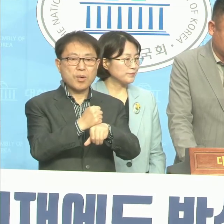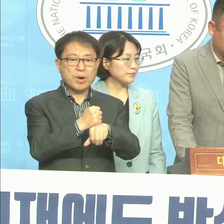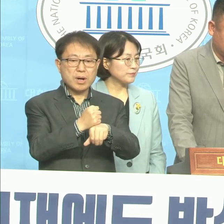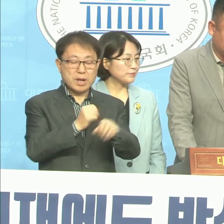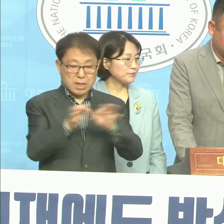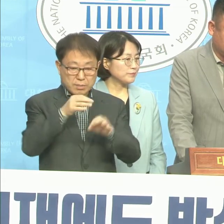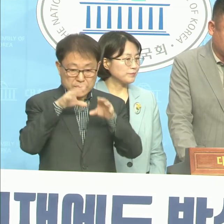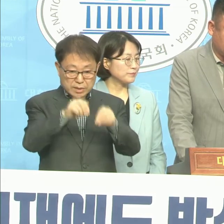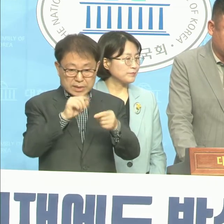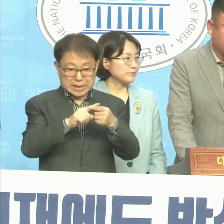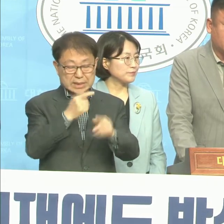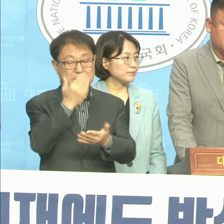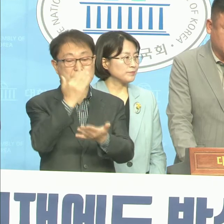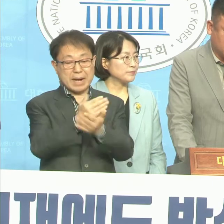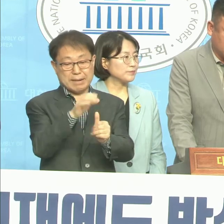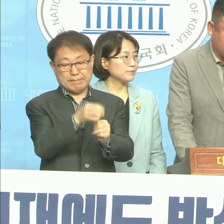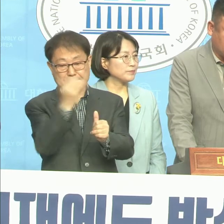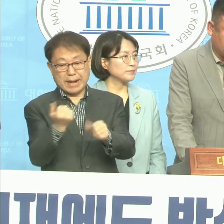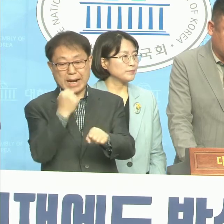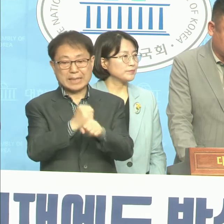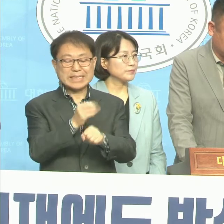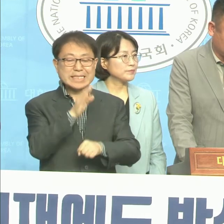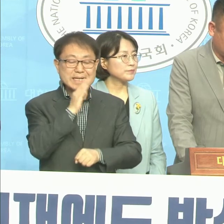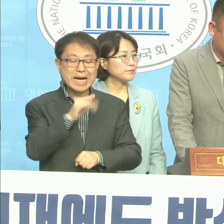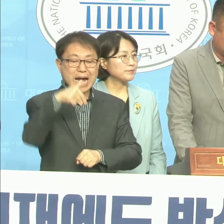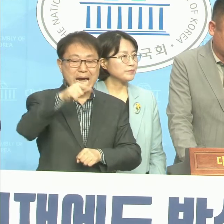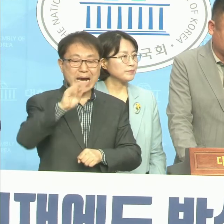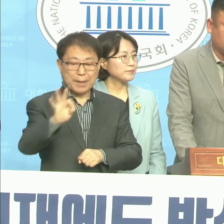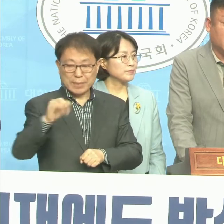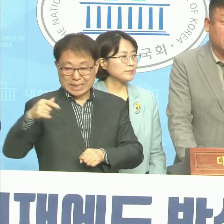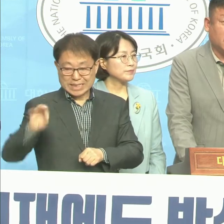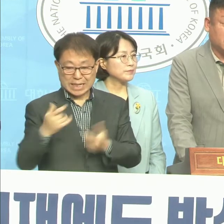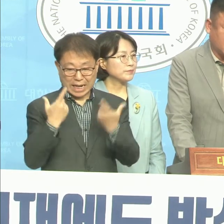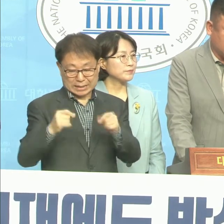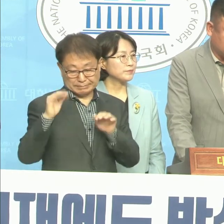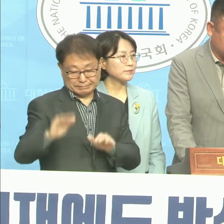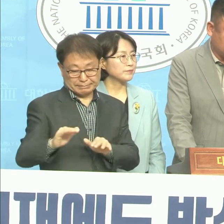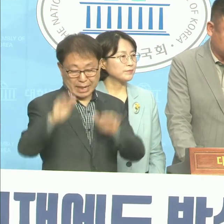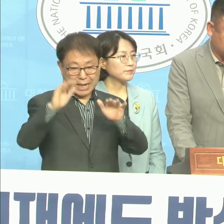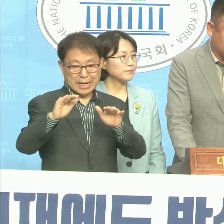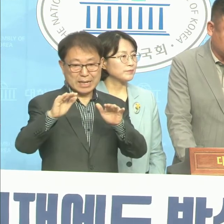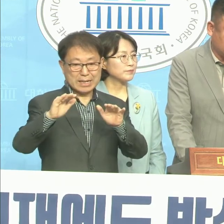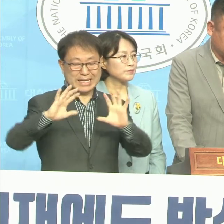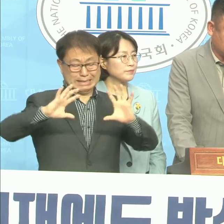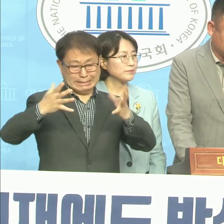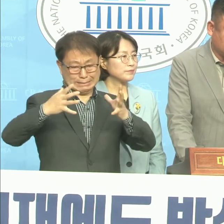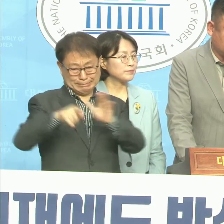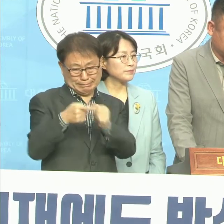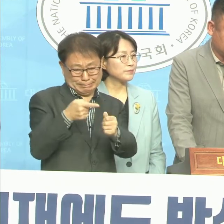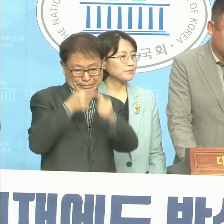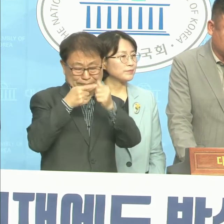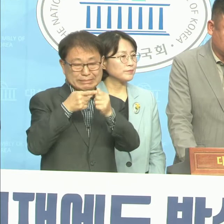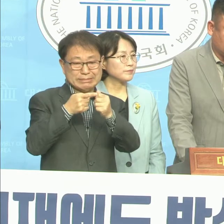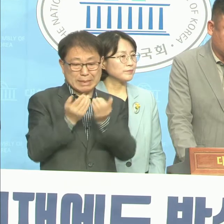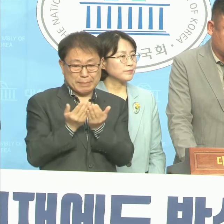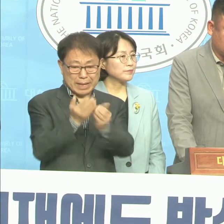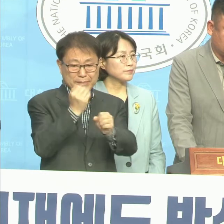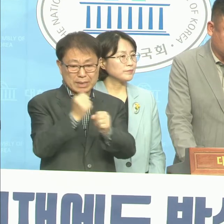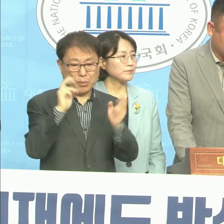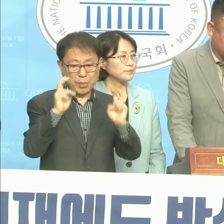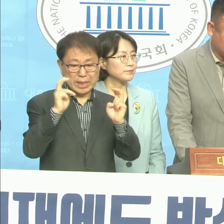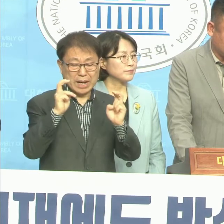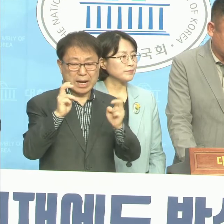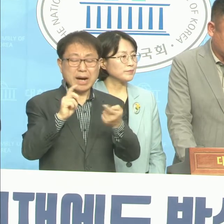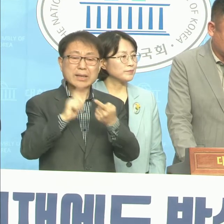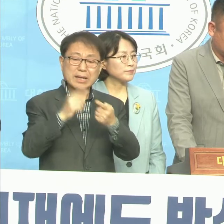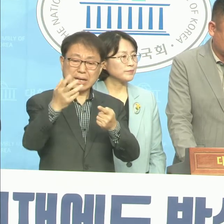전기 등의 즐비해서 버스나 진정한 갑과 을에게 동방 성장으로 세계 1등 조선소에 명성을 지킬 수 있도록 노력할 것을